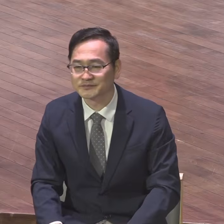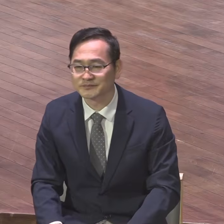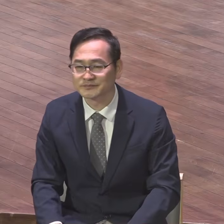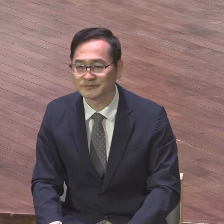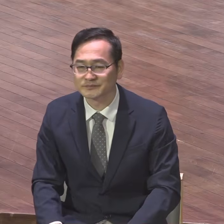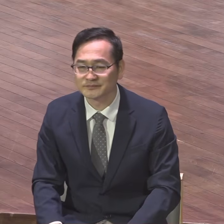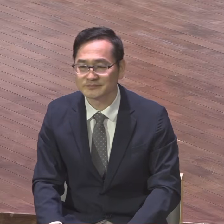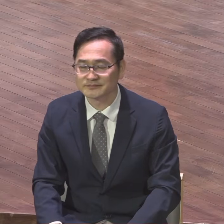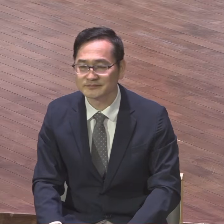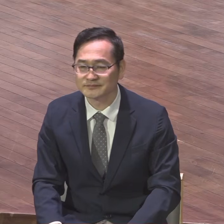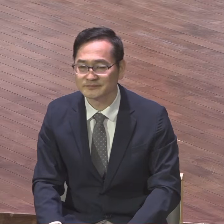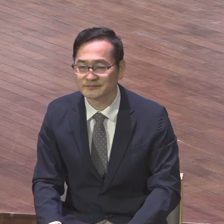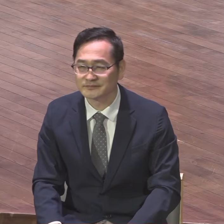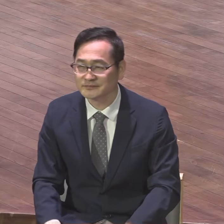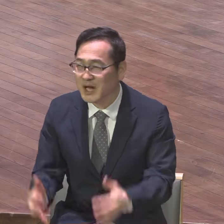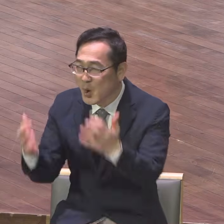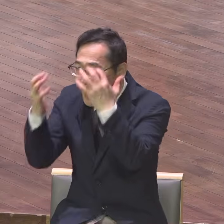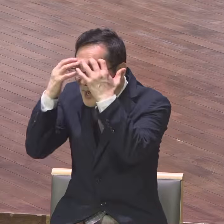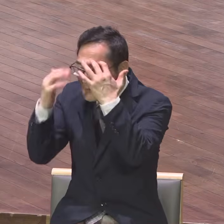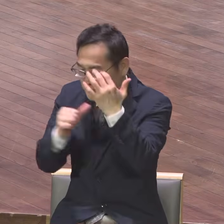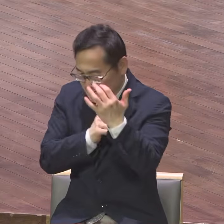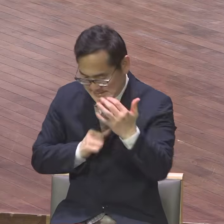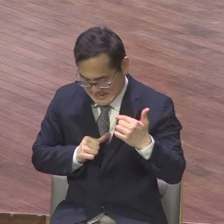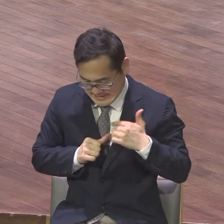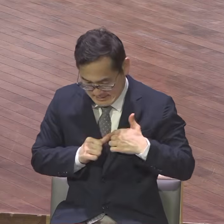소망이에요. 소망.